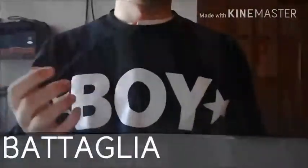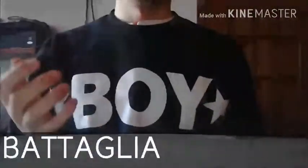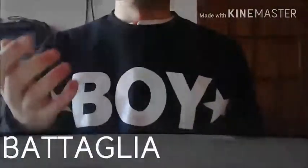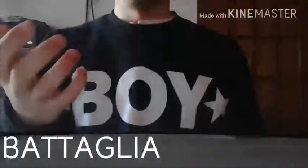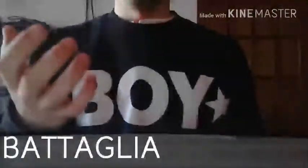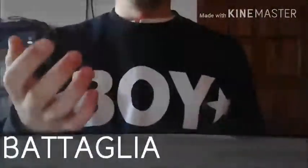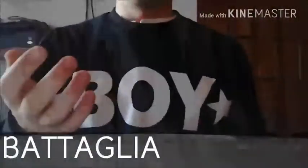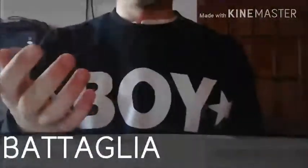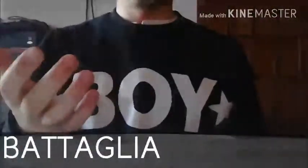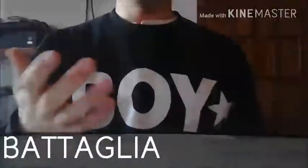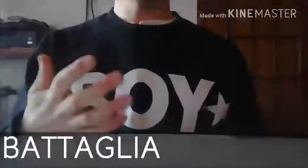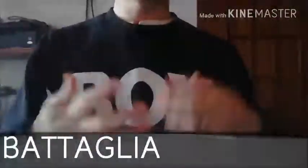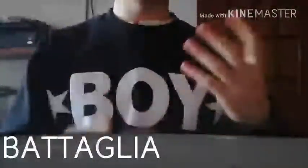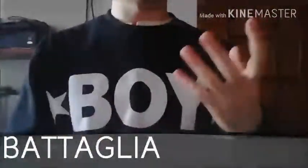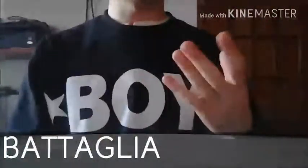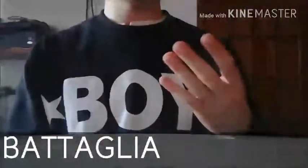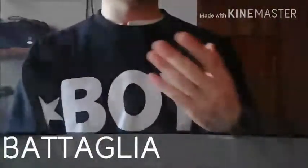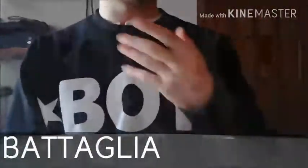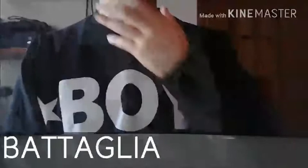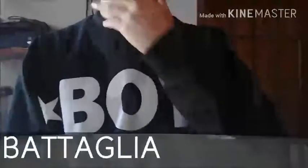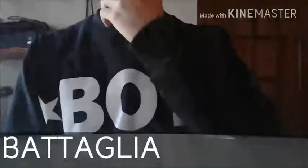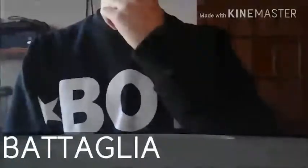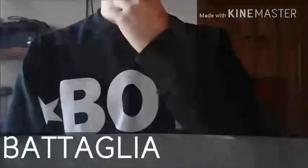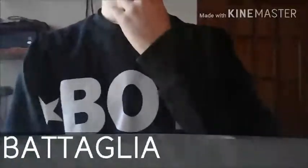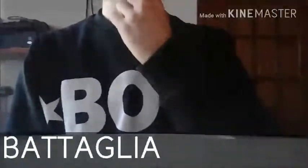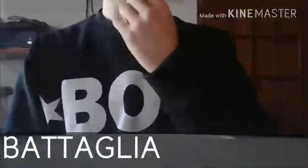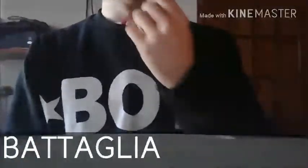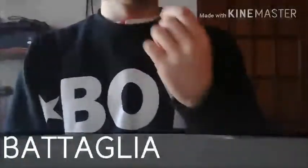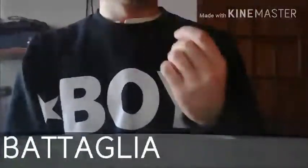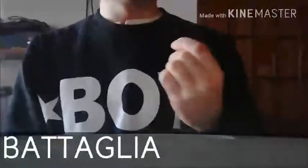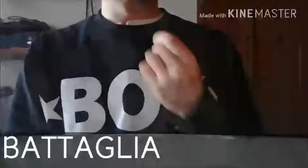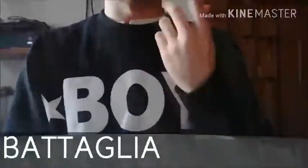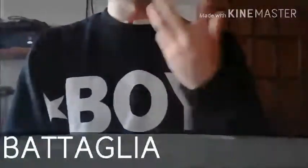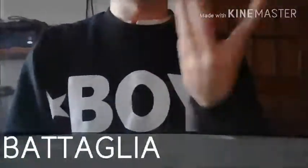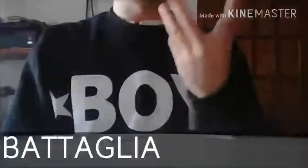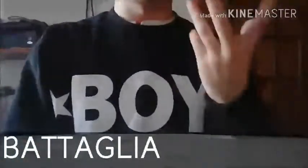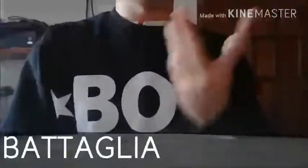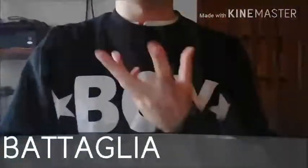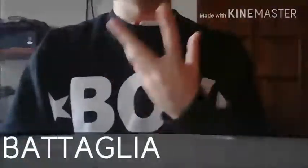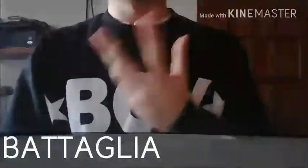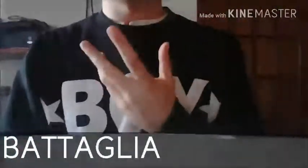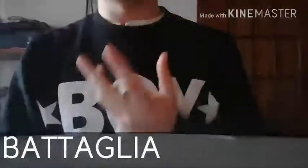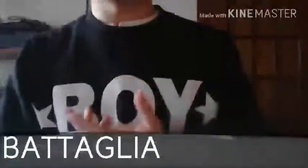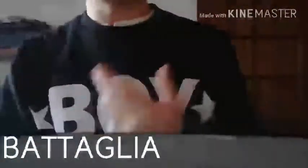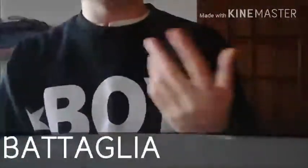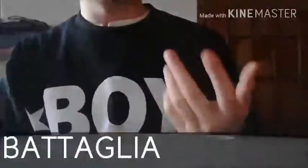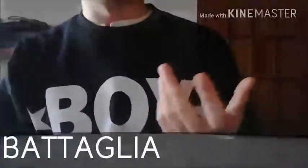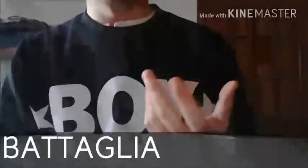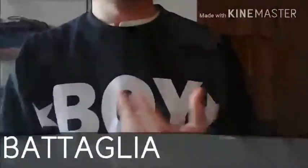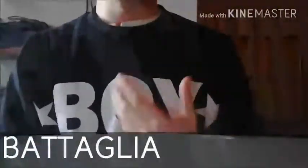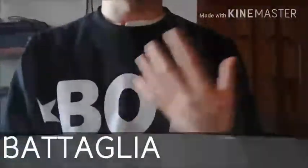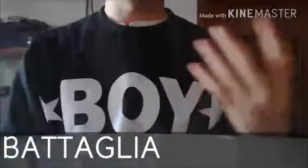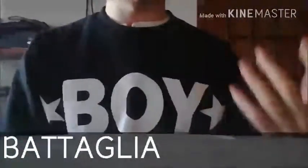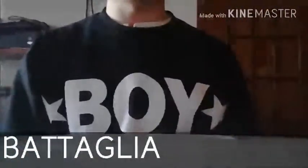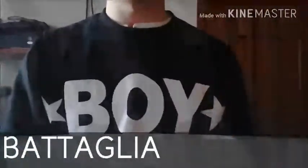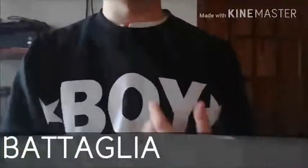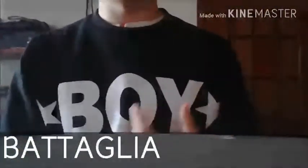è anche c'è stata anche la battaglia diplomatica e dire se vogliono di nicosia si sa che la battaglia diplomatica